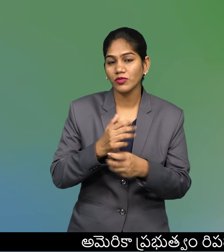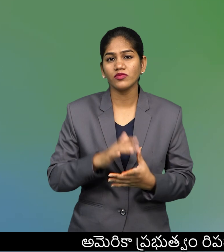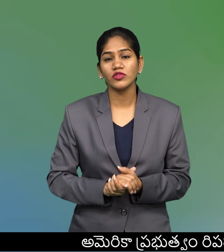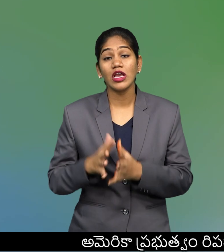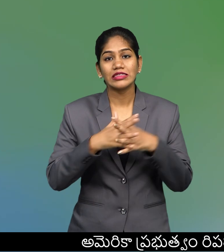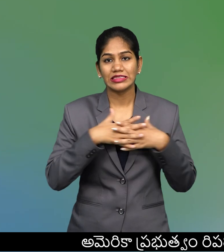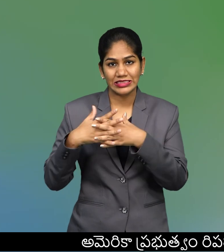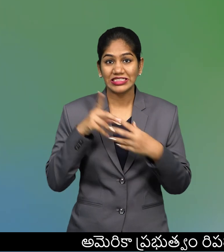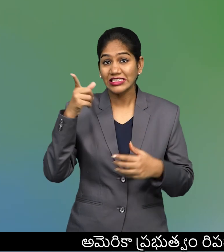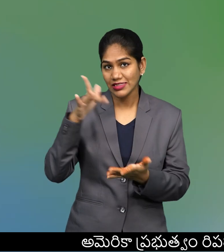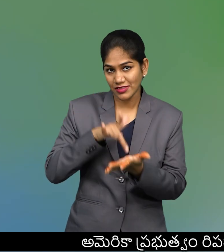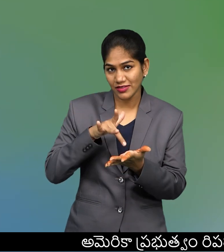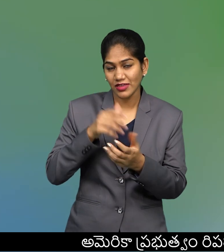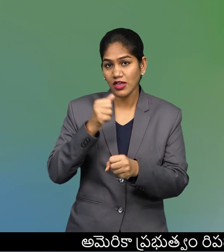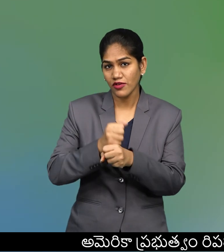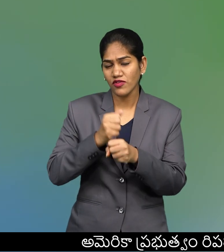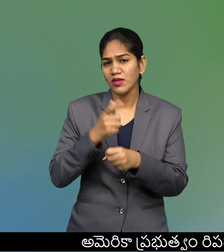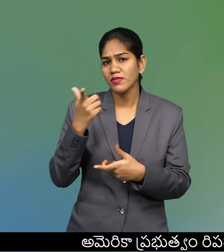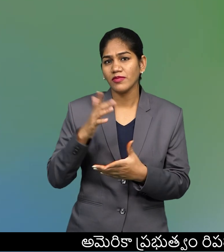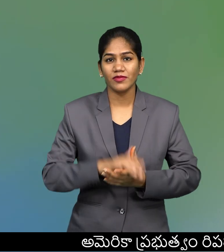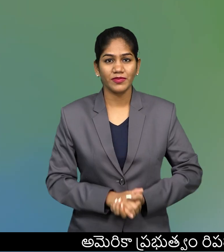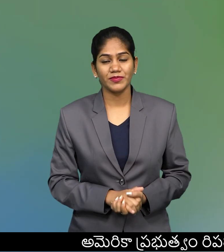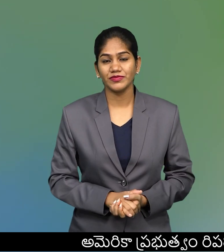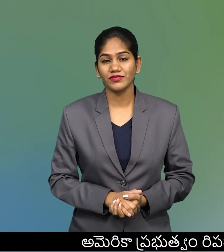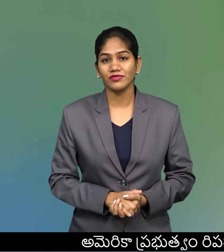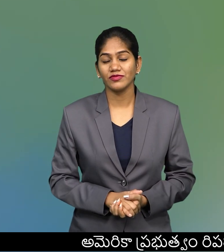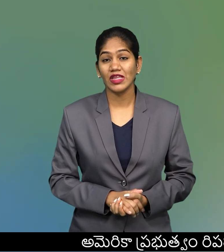అమెరికా ప్రభుత్వం రిపబ్లికన్ రాజ్యాంగాన్ని ఆమోదించింది.